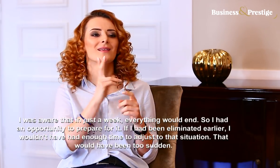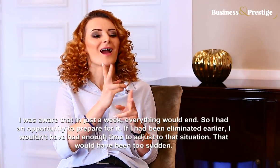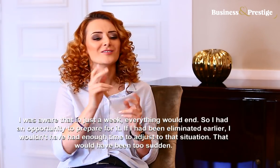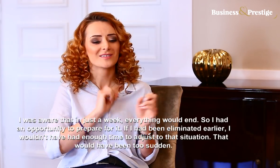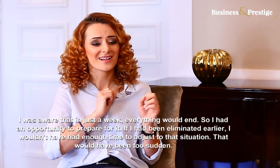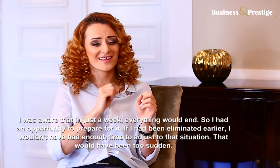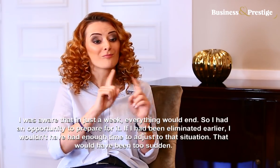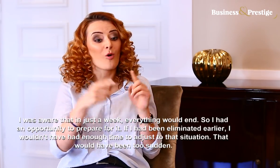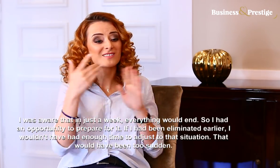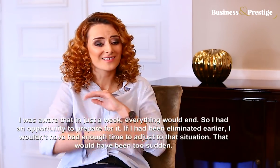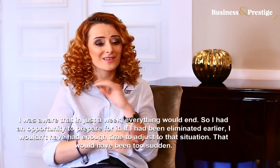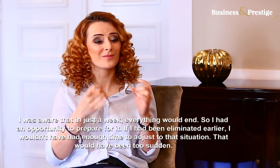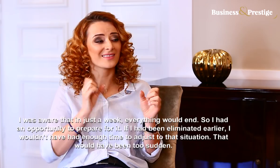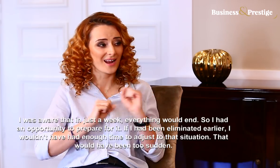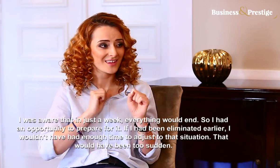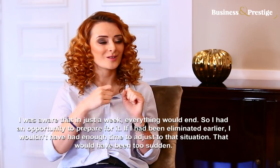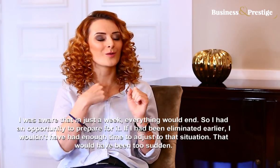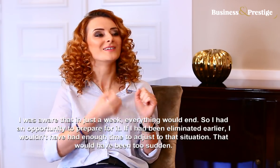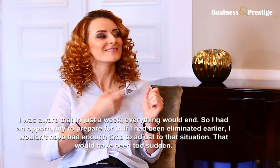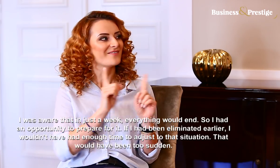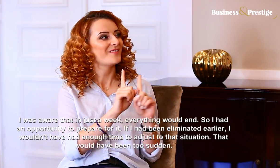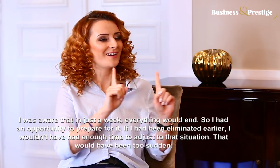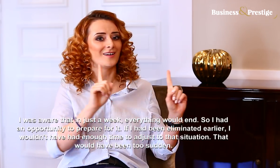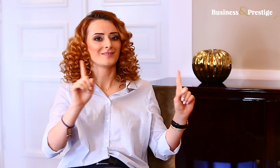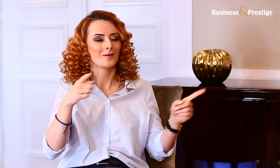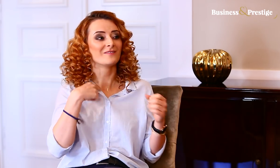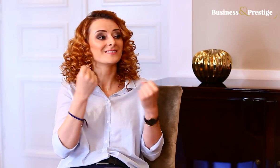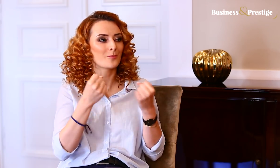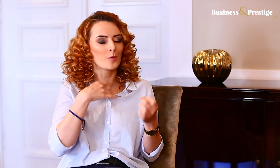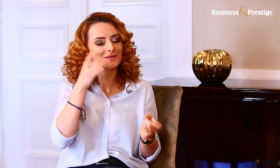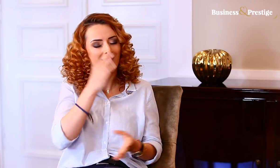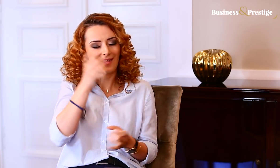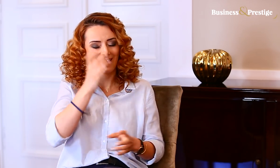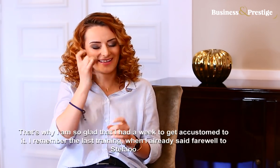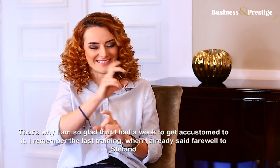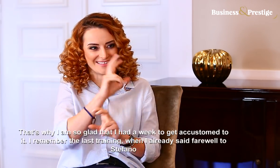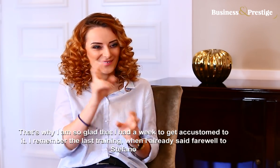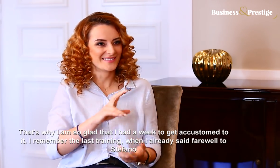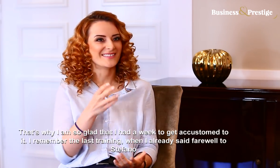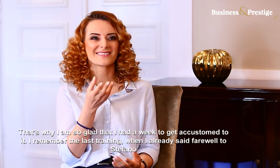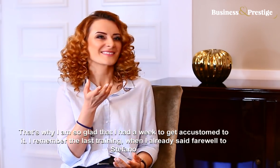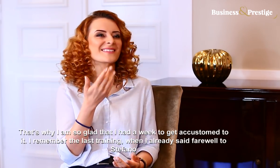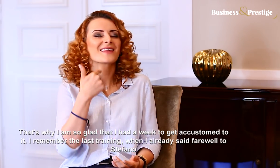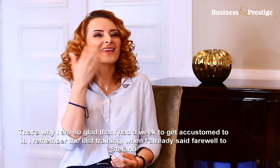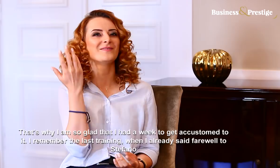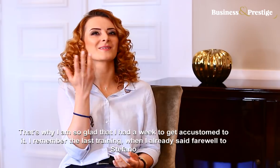nagłe. Gdzie jest mój ostatni trening? Gdzie jest to? Gdzie jest tamto? Dlatego właśnie cieszę się, że